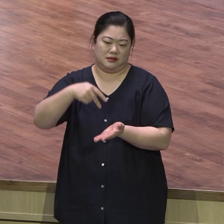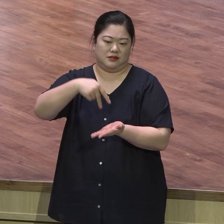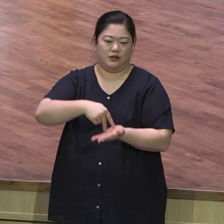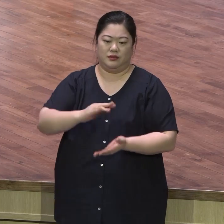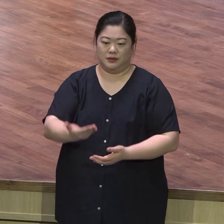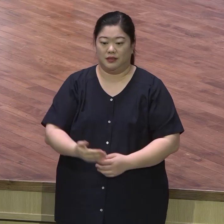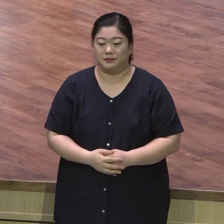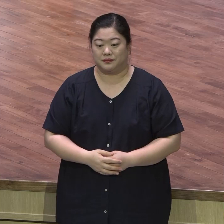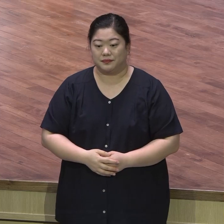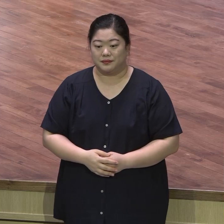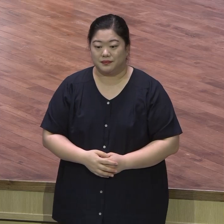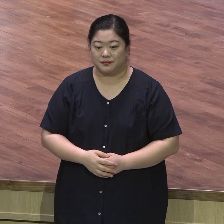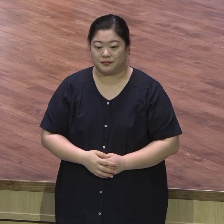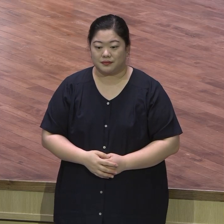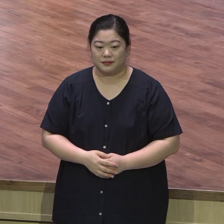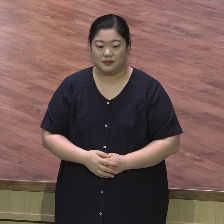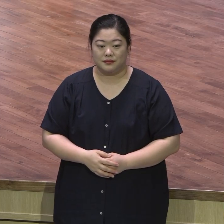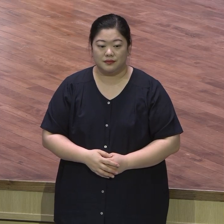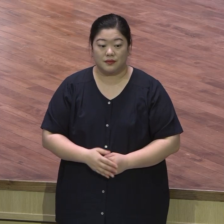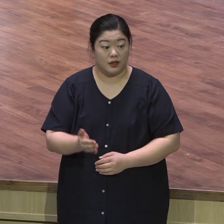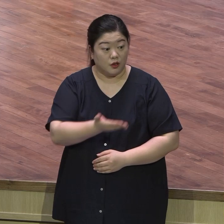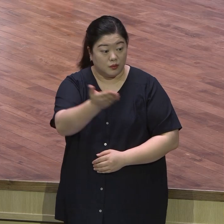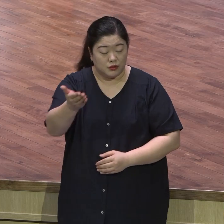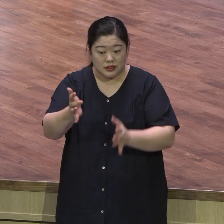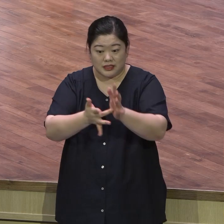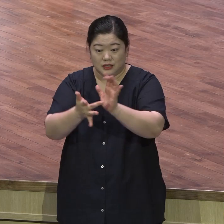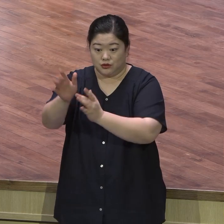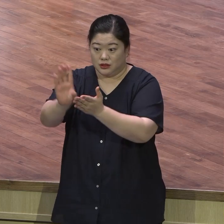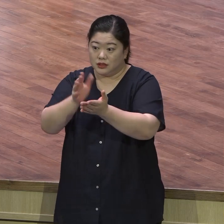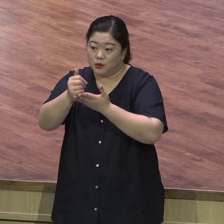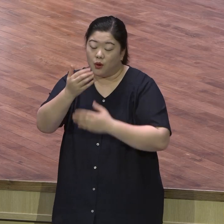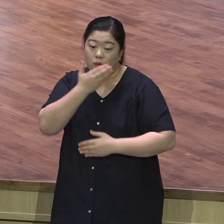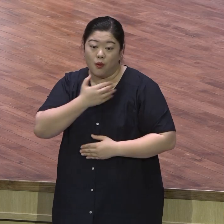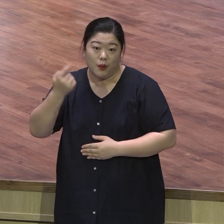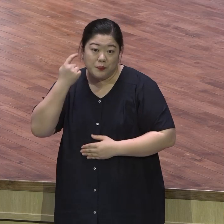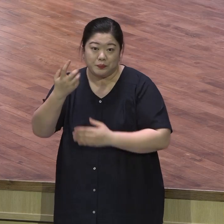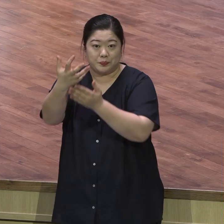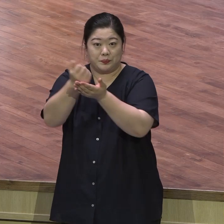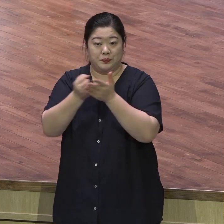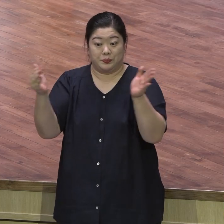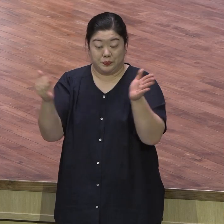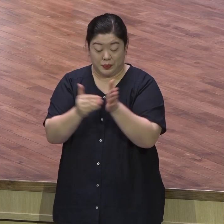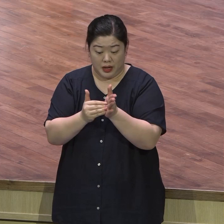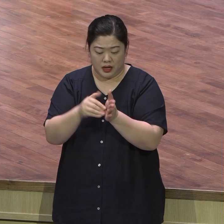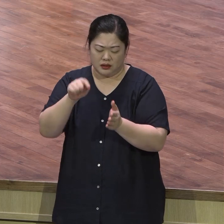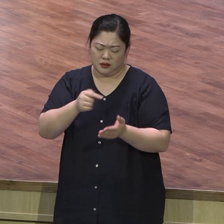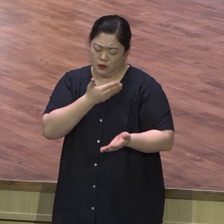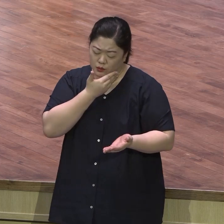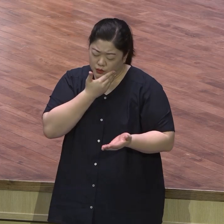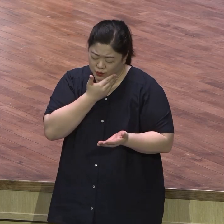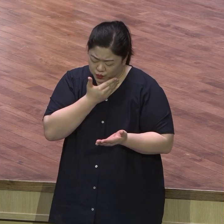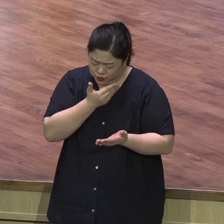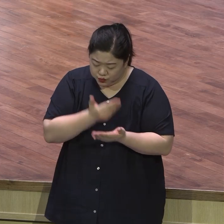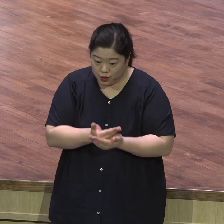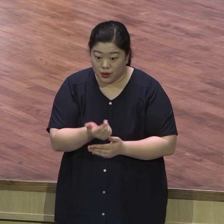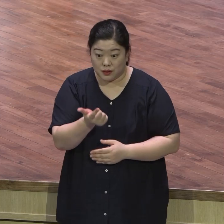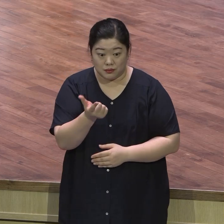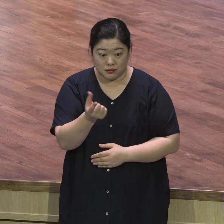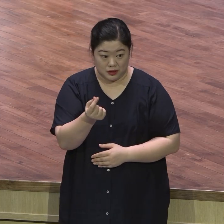여러분이 내가 받은 이 예수의 복음이 얼마나 소중하고 귀한지 결론이